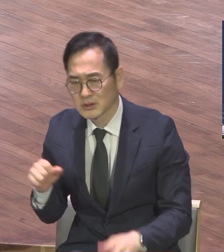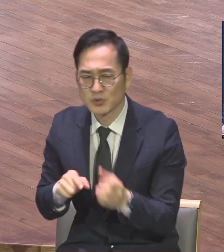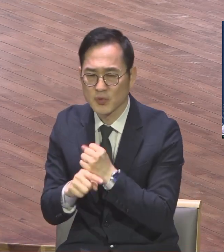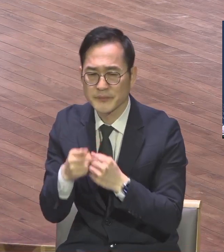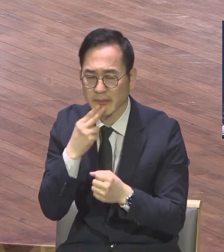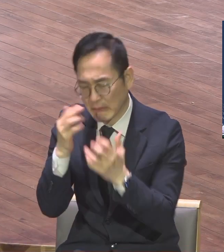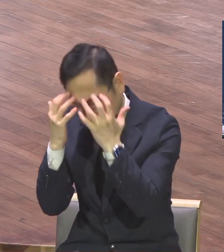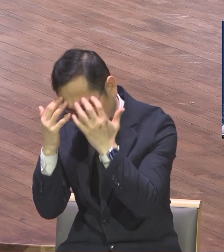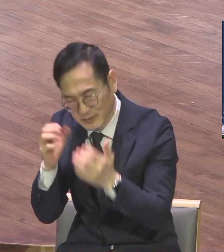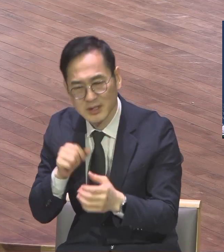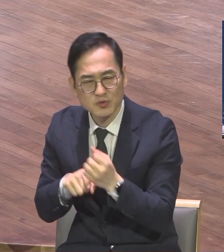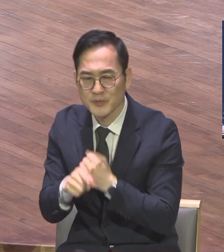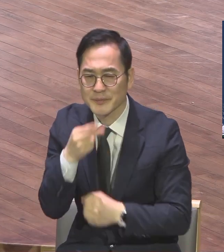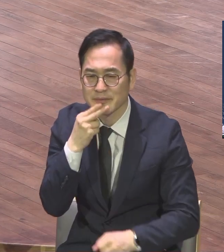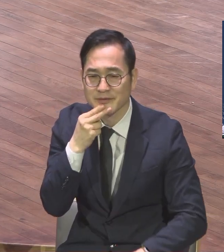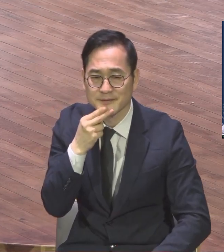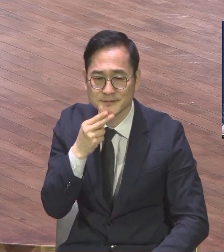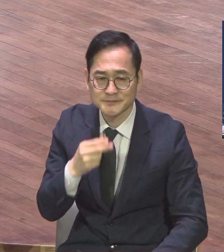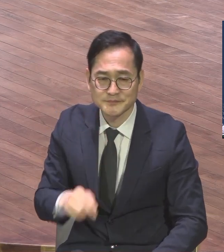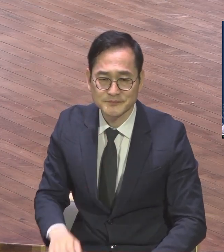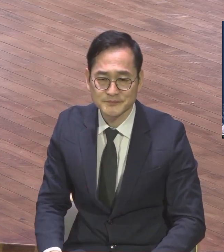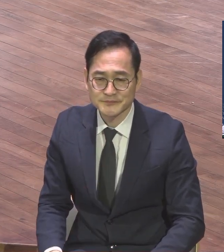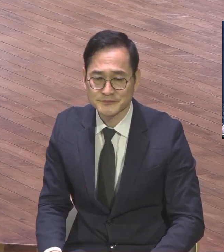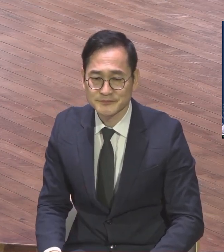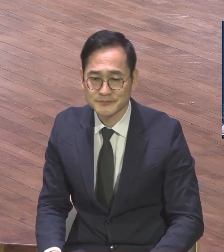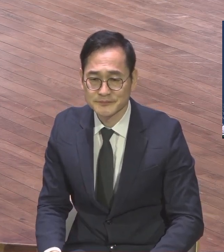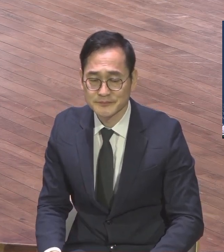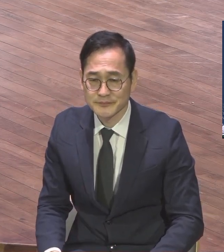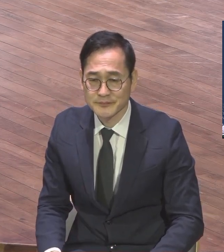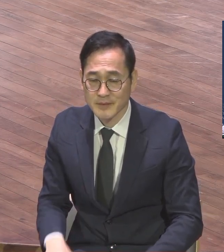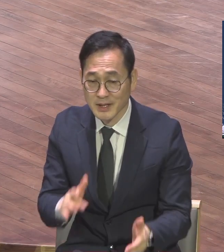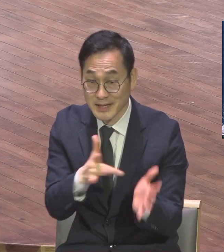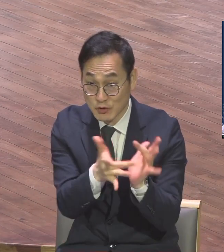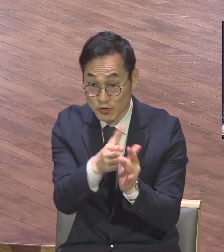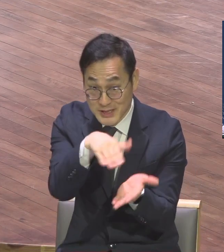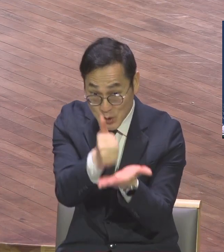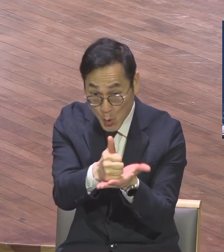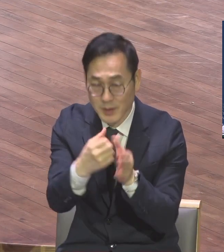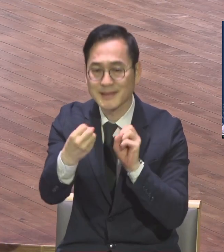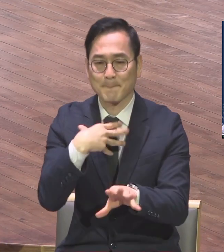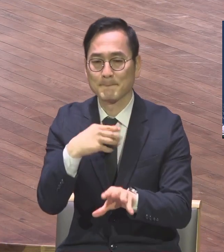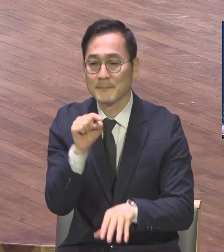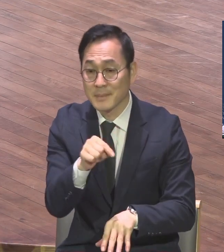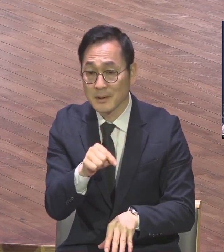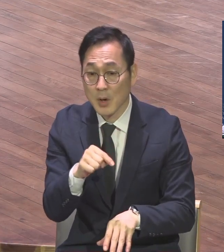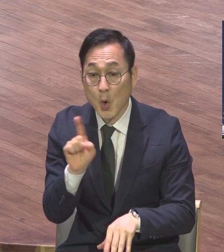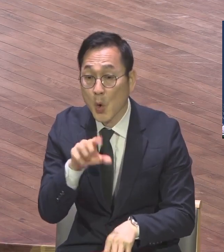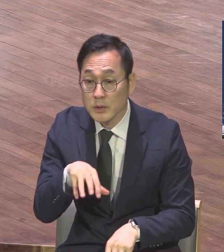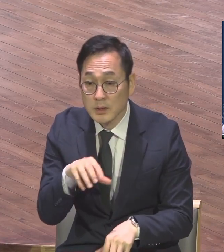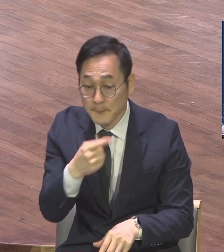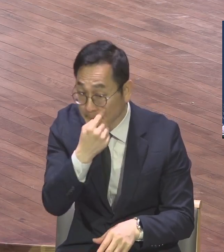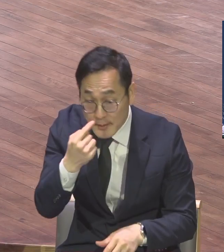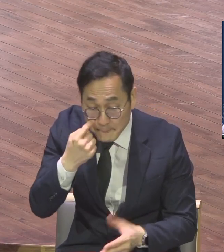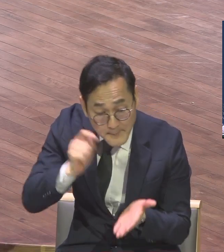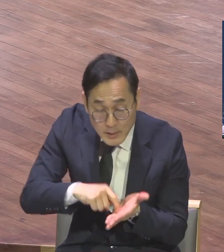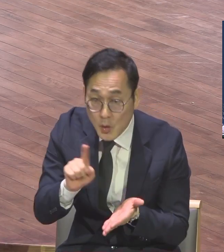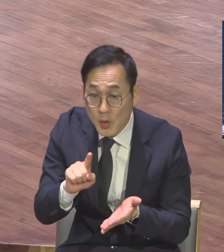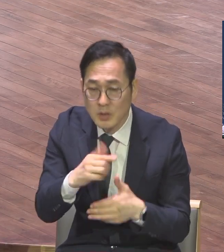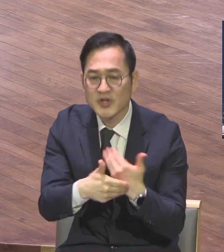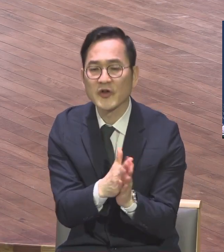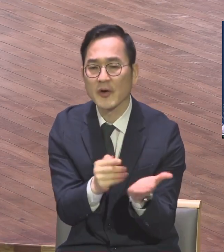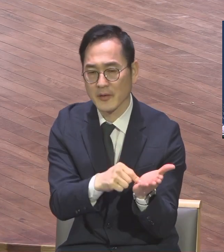그런데 이 사실을 누가 알려줍니까? 성경이 알려주고 있잖아요. 성경에 답이 있어요. 성경이 무슨